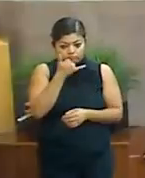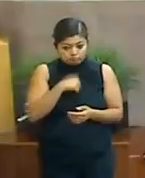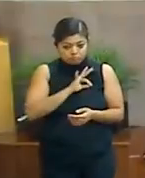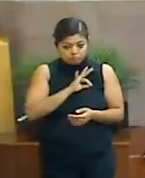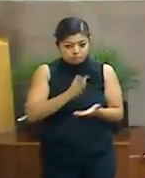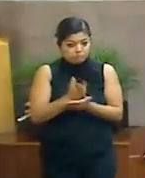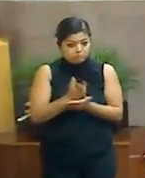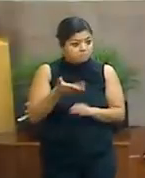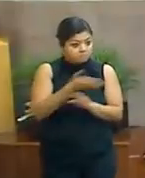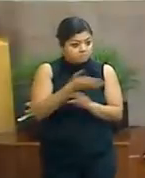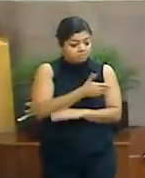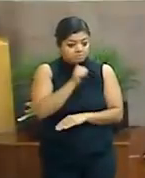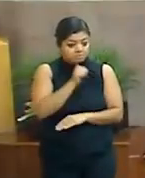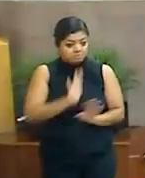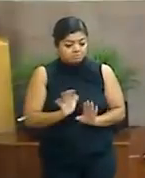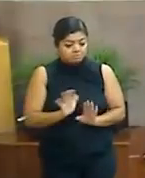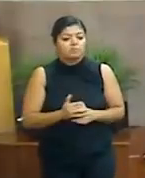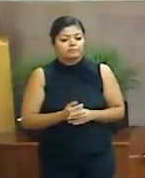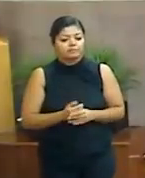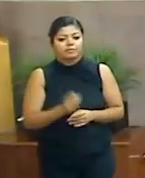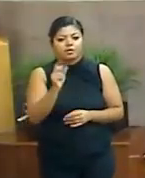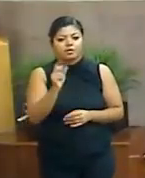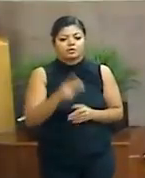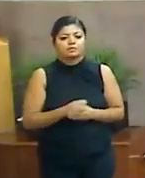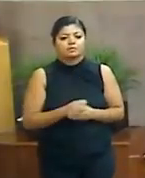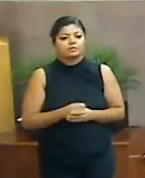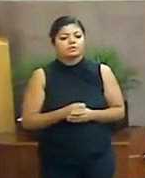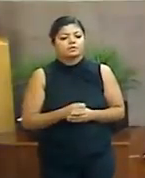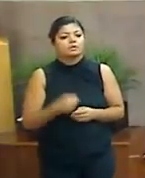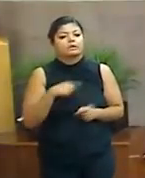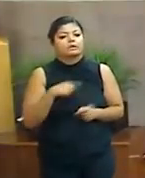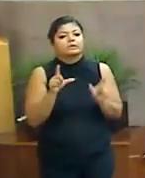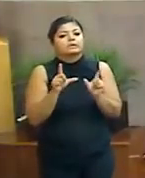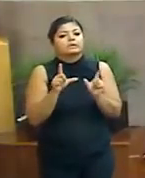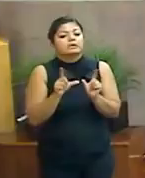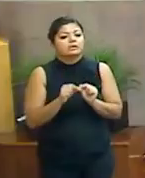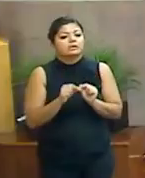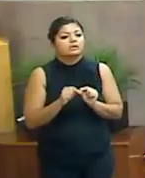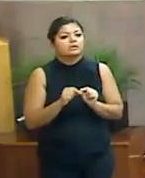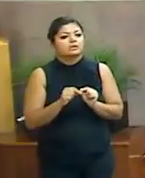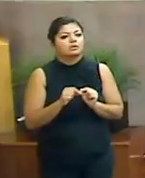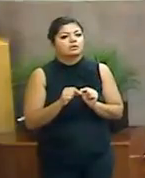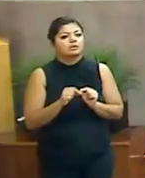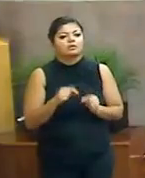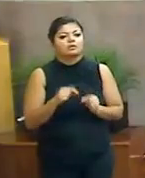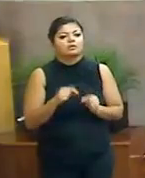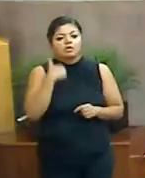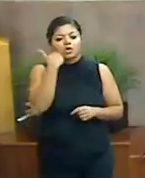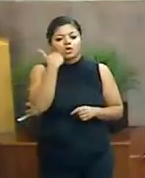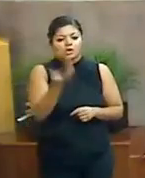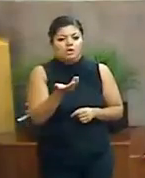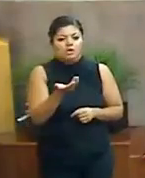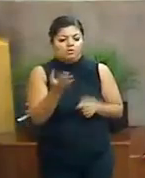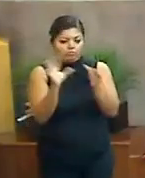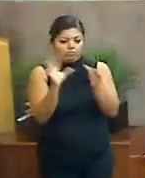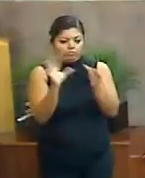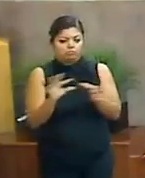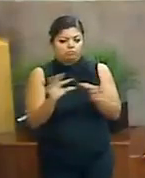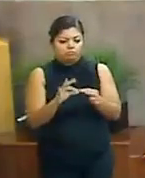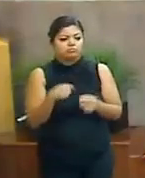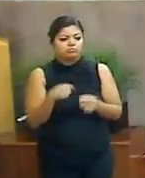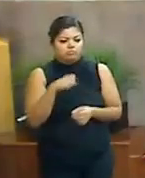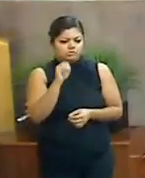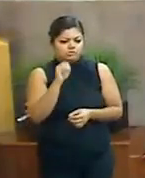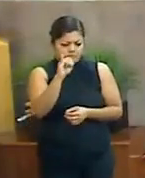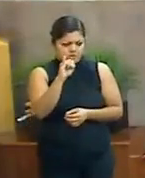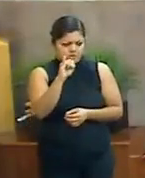un anterior porque es solamente para manifestar que apoyaré la